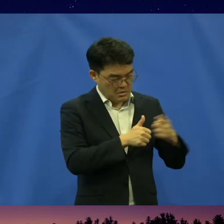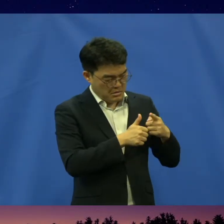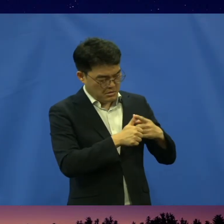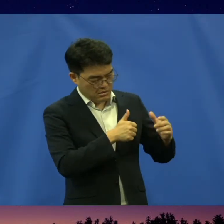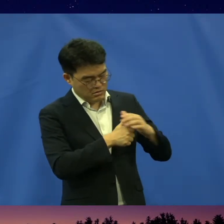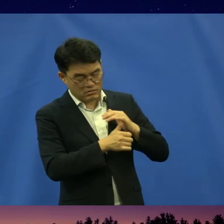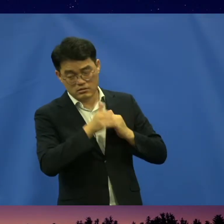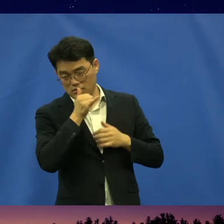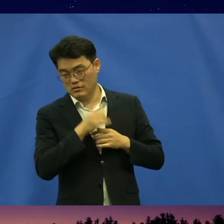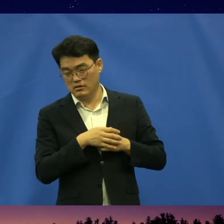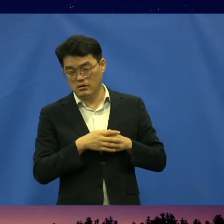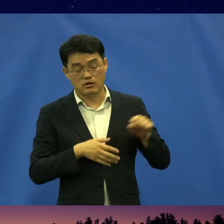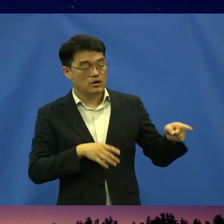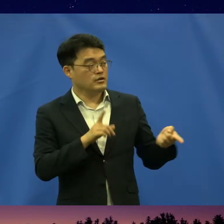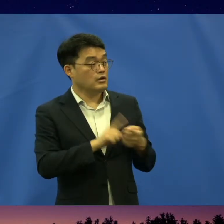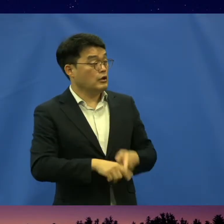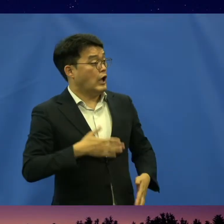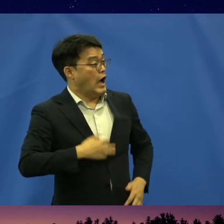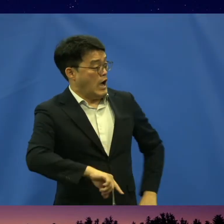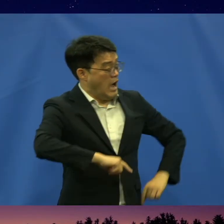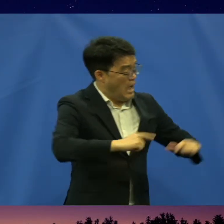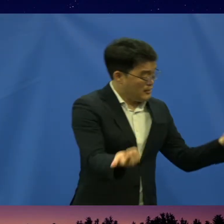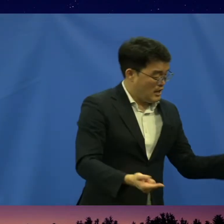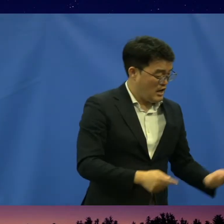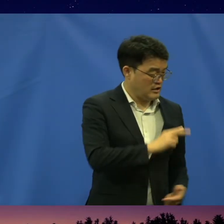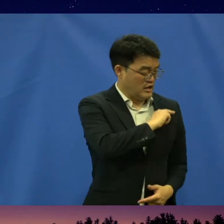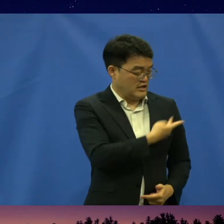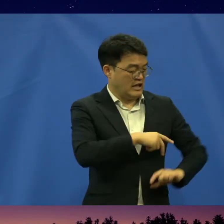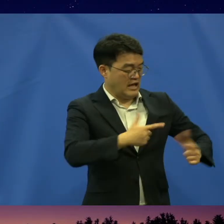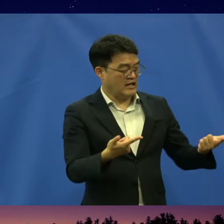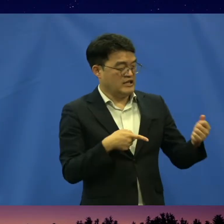여러분 그런 것들이 다 반응하면요 사용 못해요.